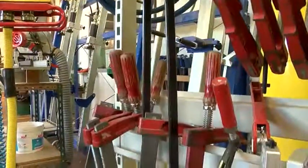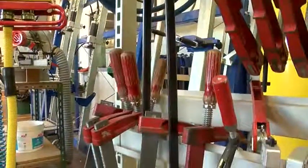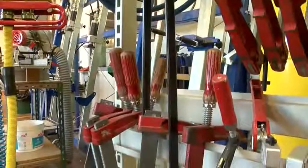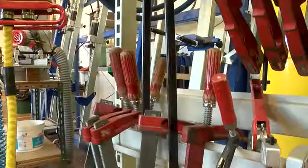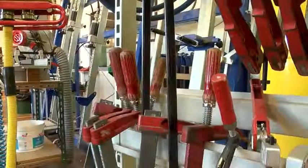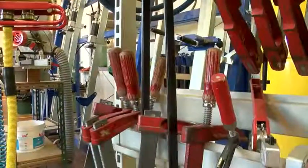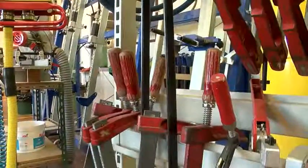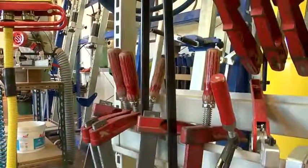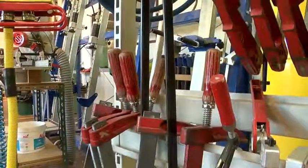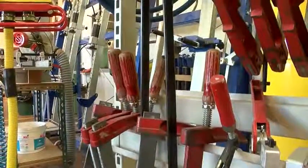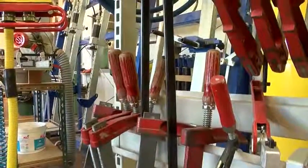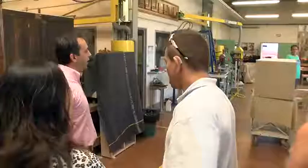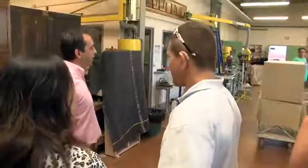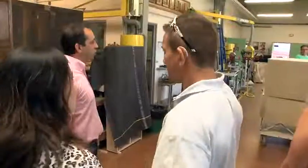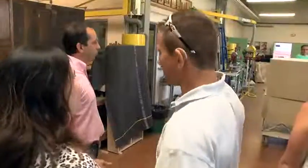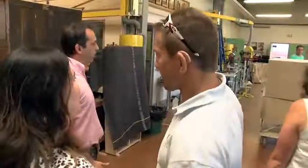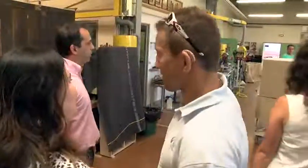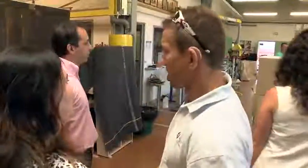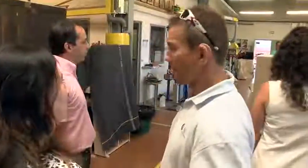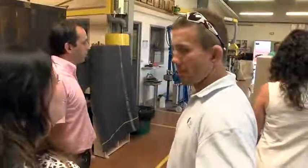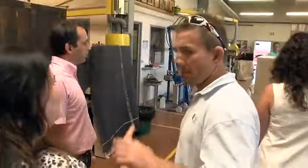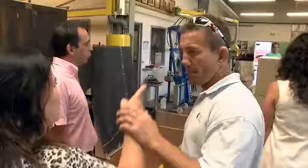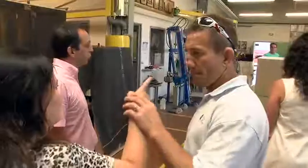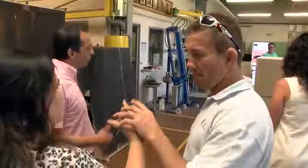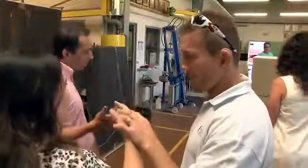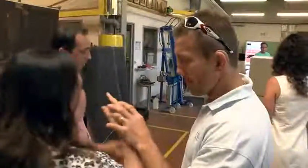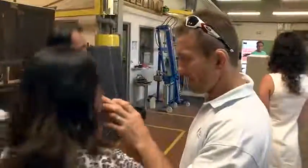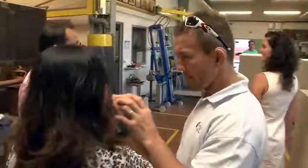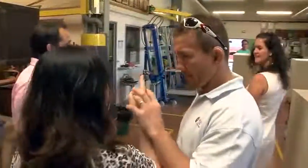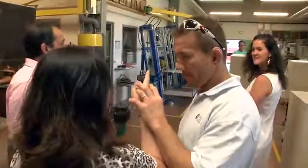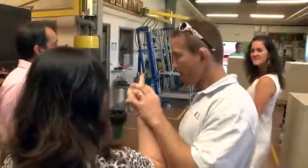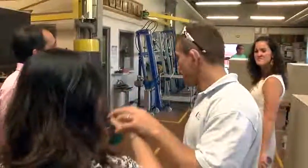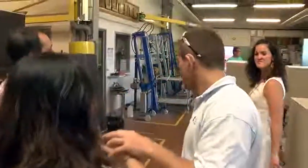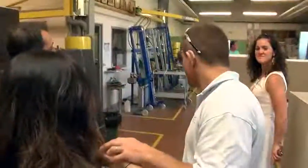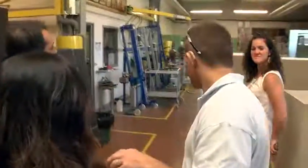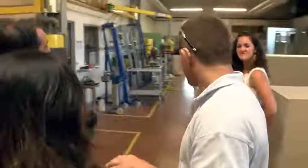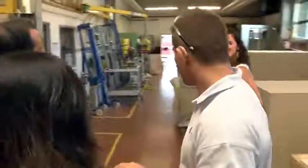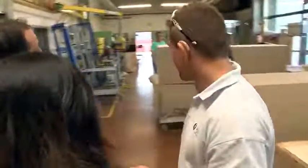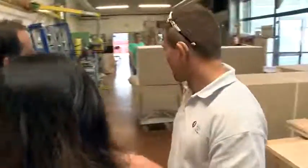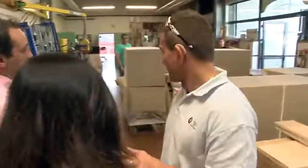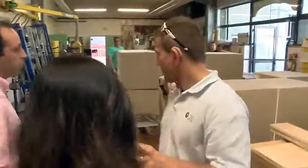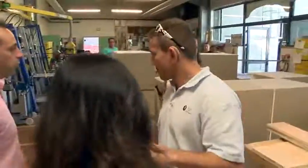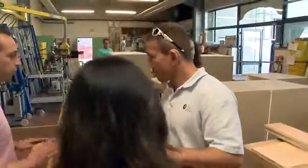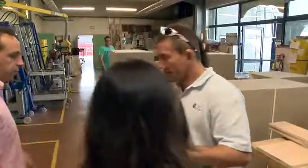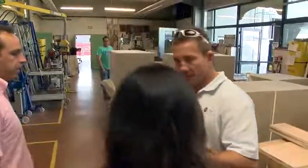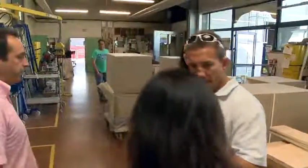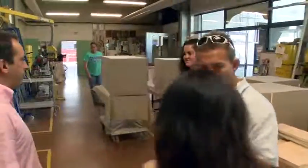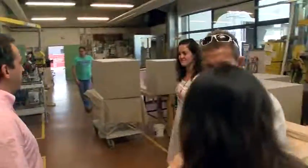Donc je vous présente Cyril Jonard, il est champion olympique de judo et il est venu faire une visite. Et donc on est en train de travailler avec